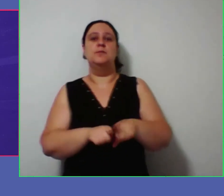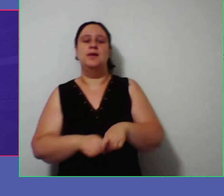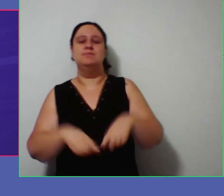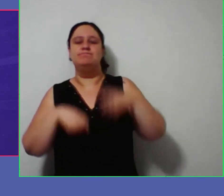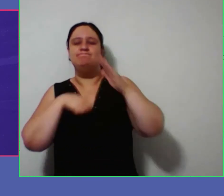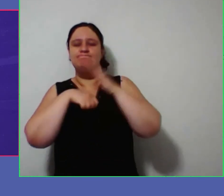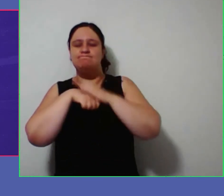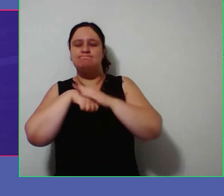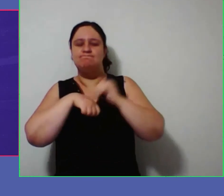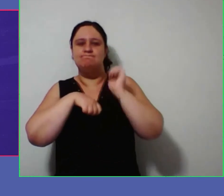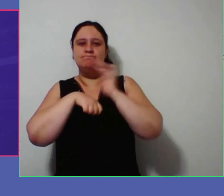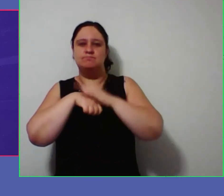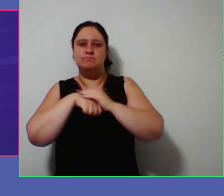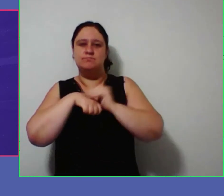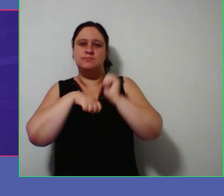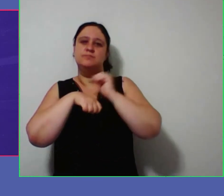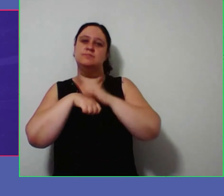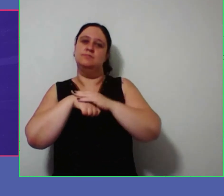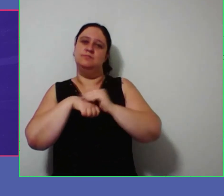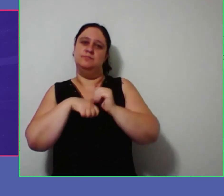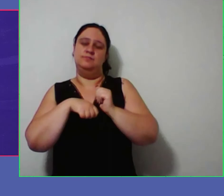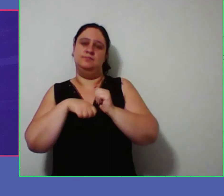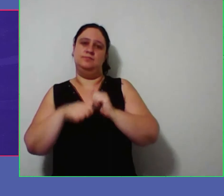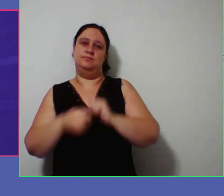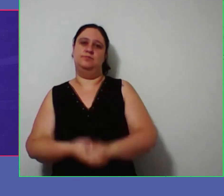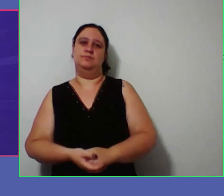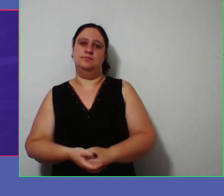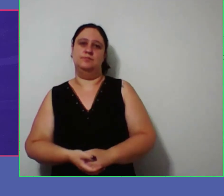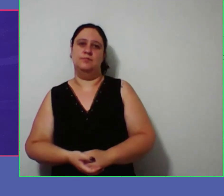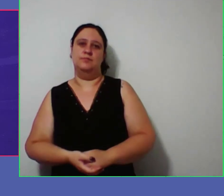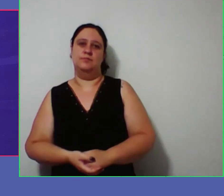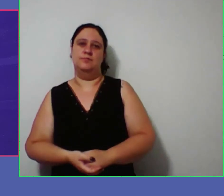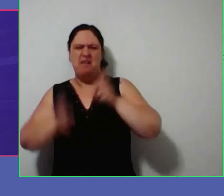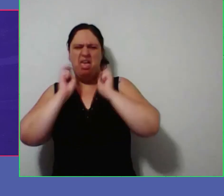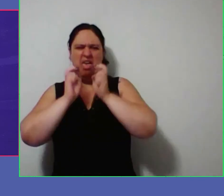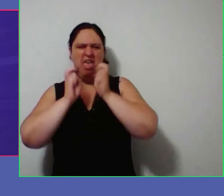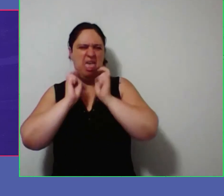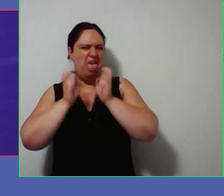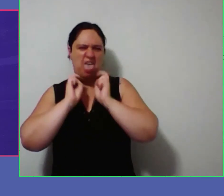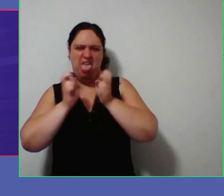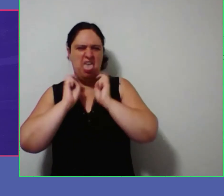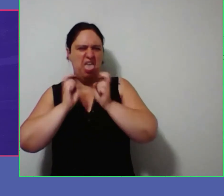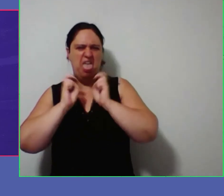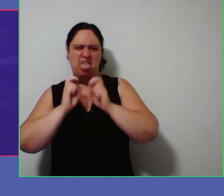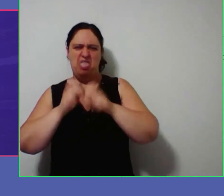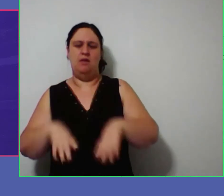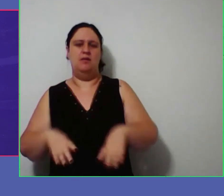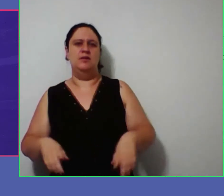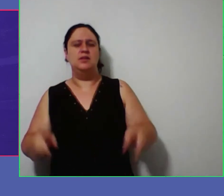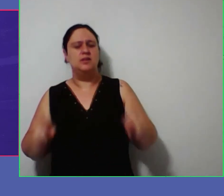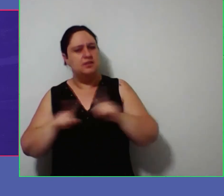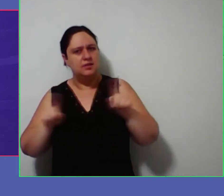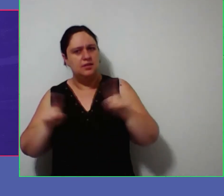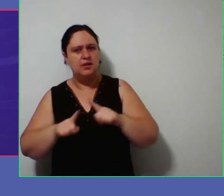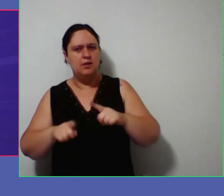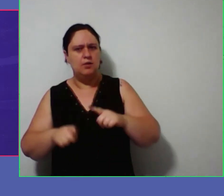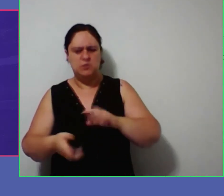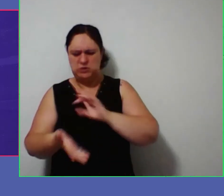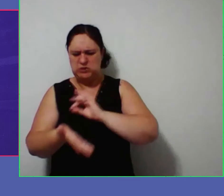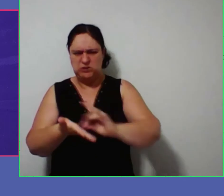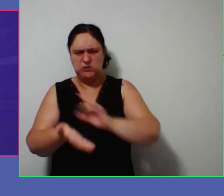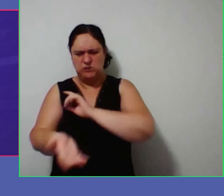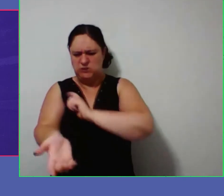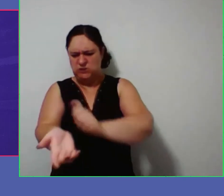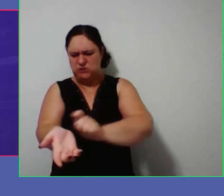vamos nos perder em gritarias, vamos nos perder em perder a calma. Não, vamos aprender a